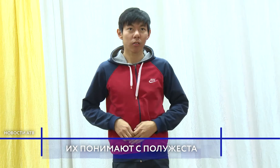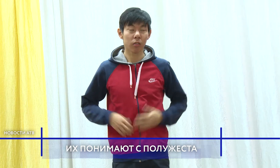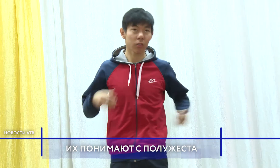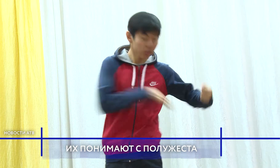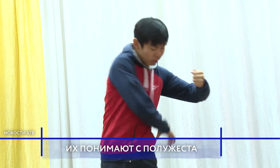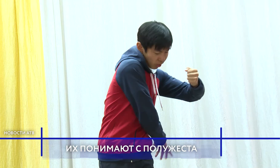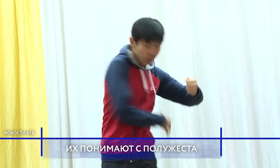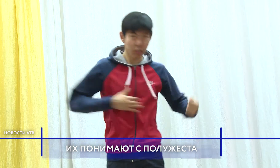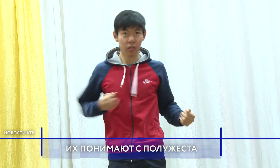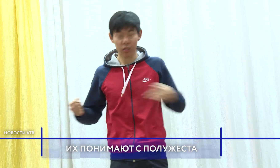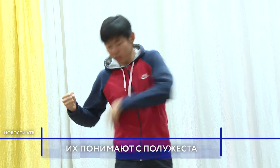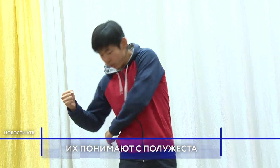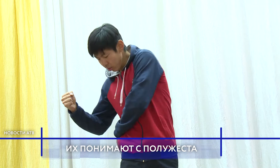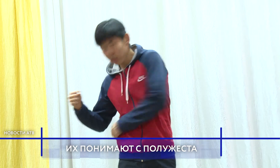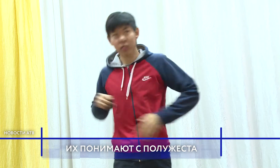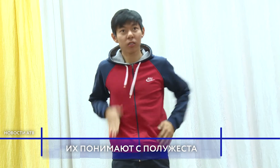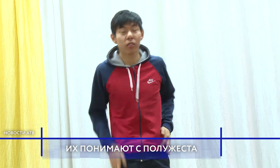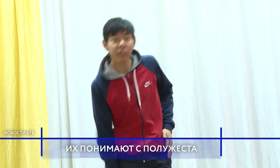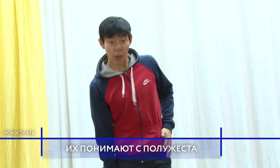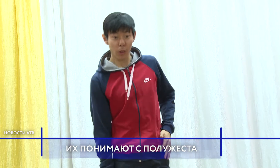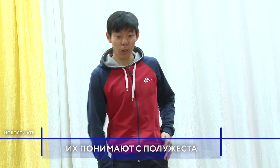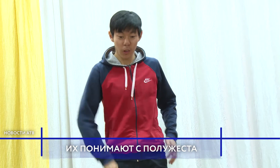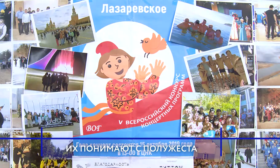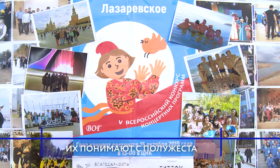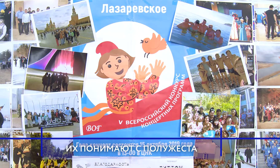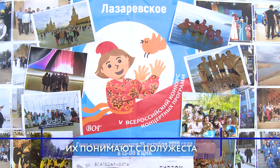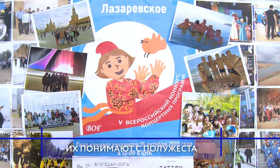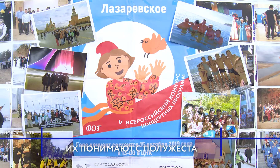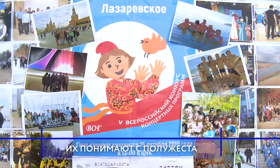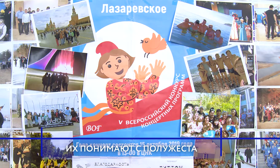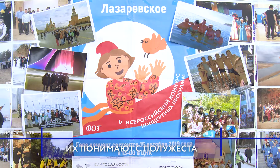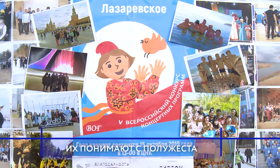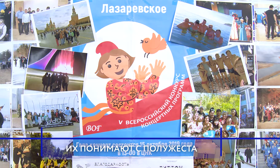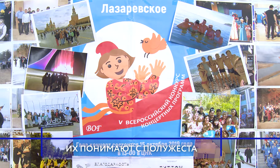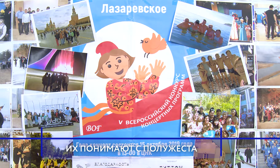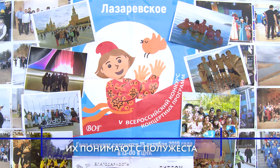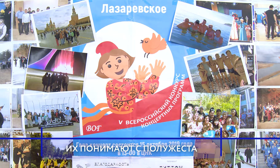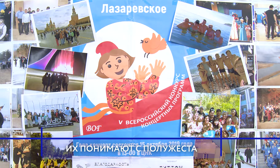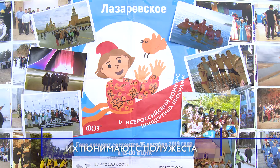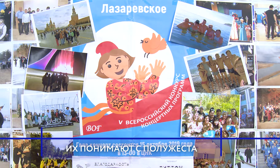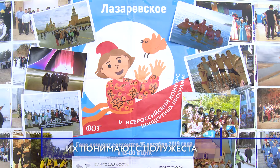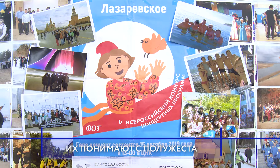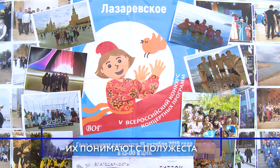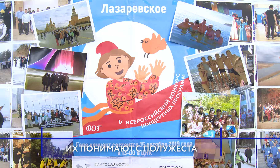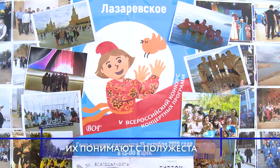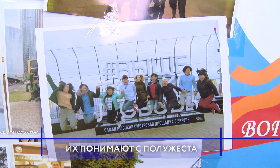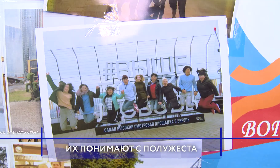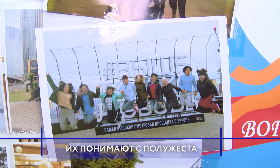председателем общества глухих определило дальнейшую судьбу женщины. Ее пригласили работать сурдопереводчиком. Ирина утверждает, что учить язык жестов было